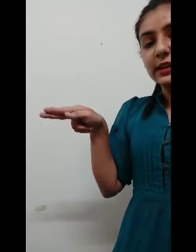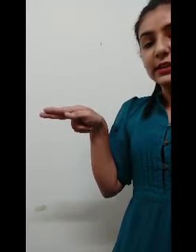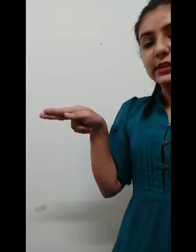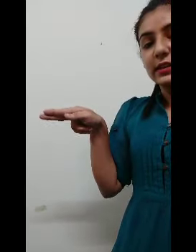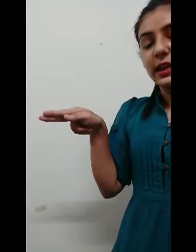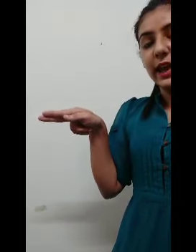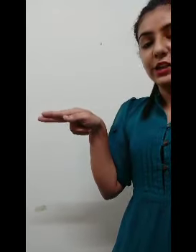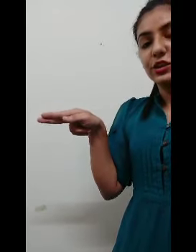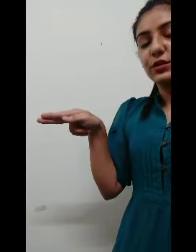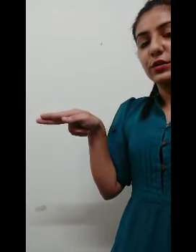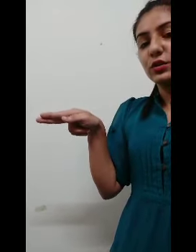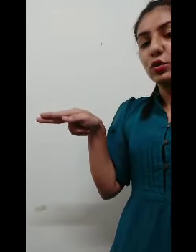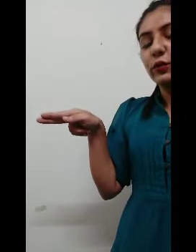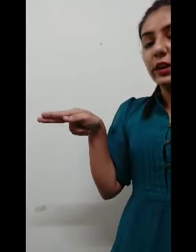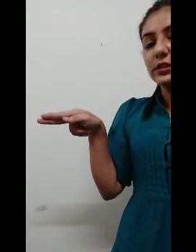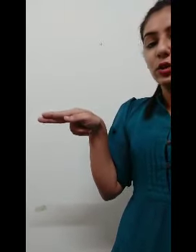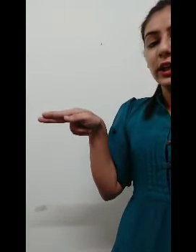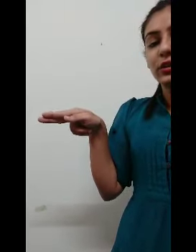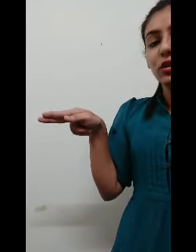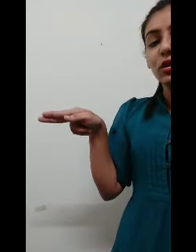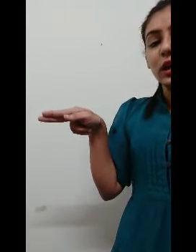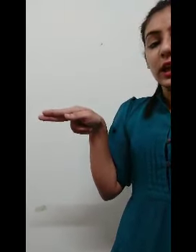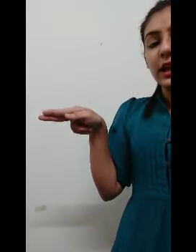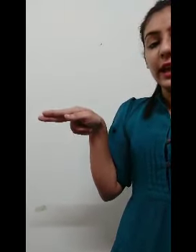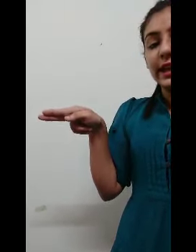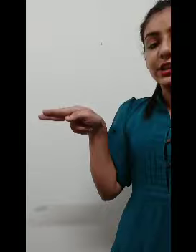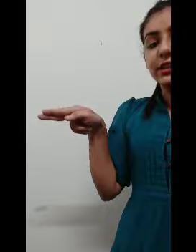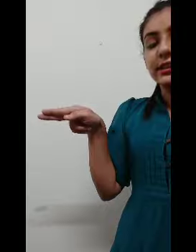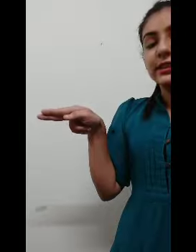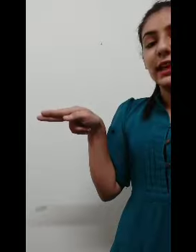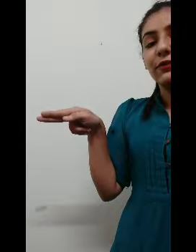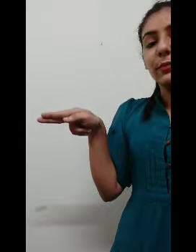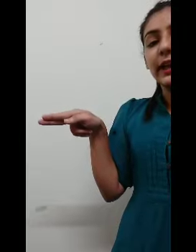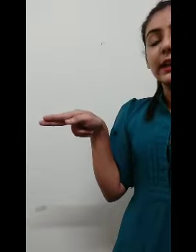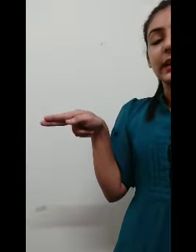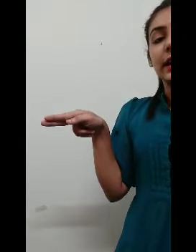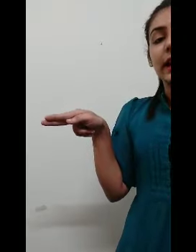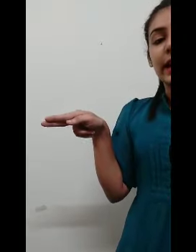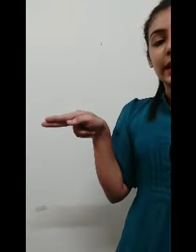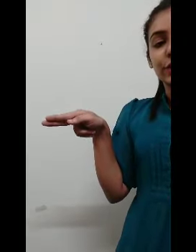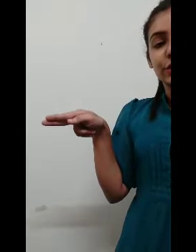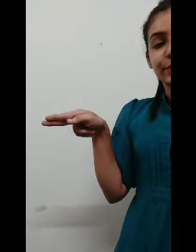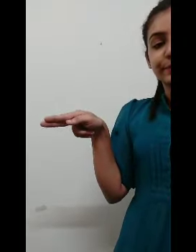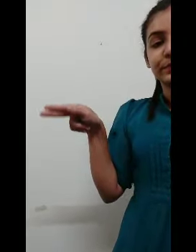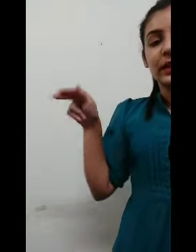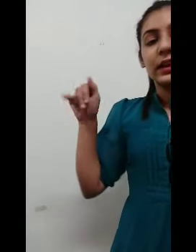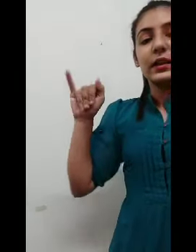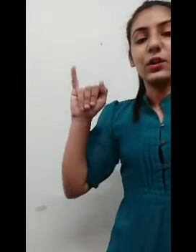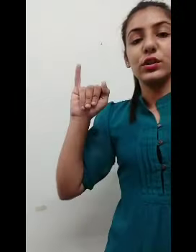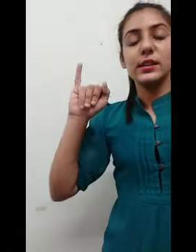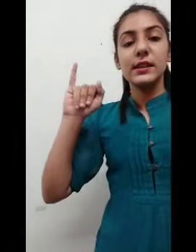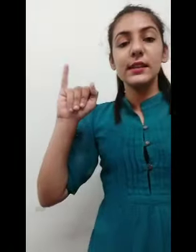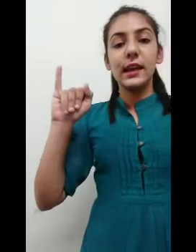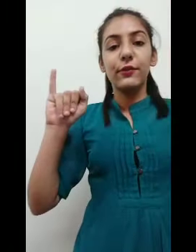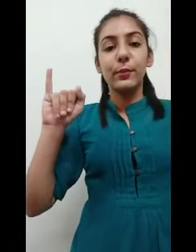इज एच, टू फिंगर्स खोलेंगे तो एच, दिस इज अल्फाबेट एच। नाउ दिस इज